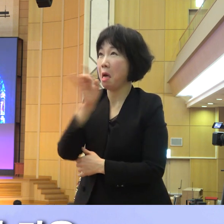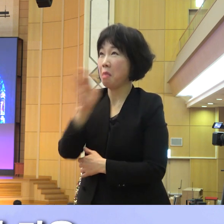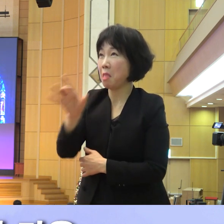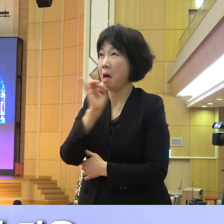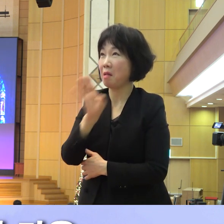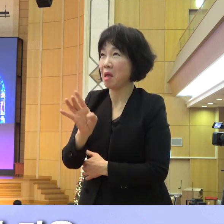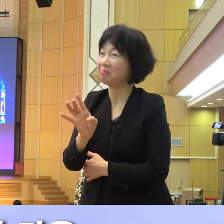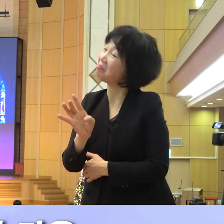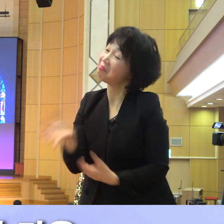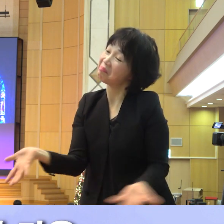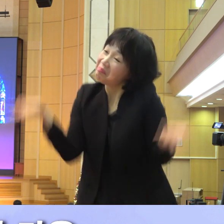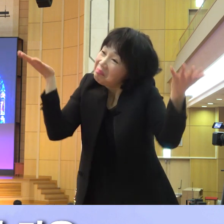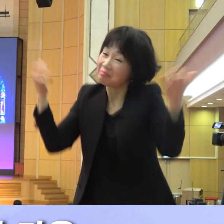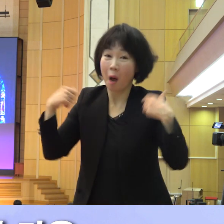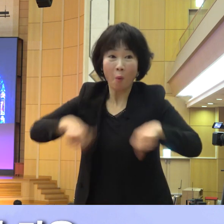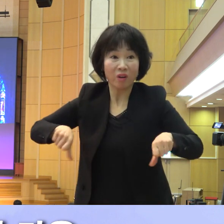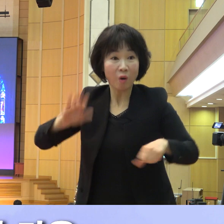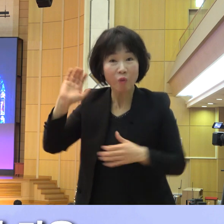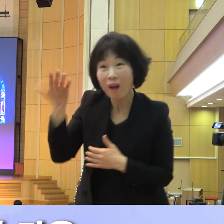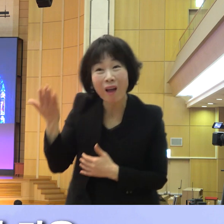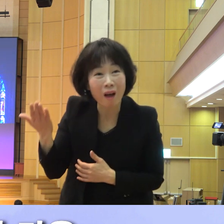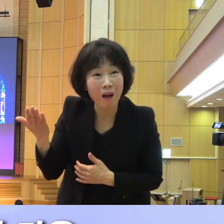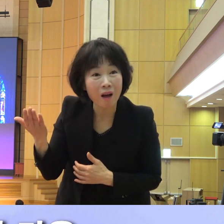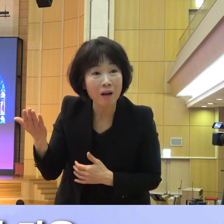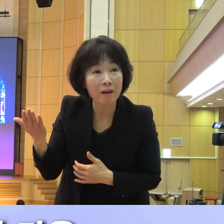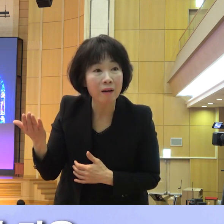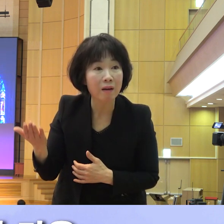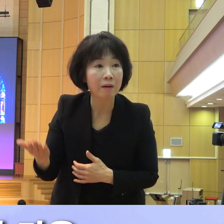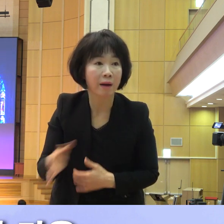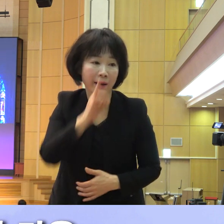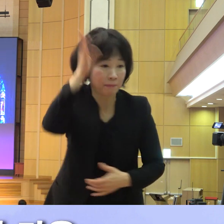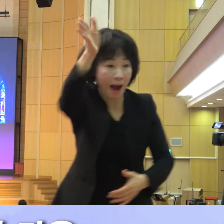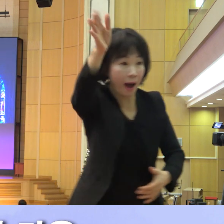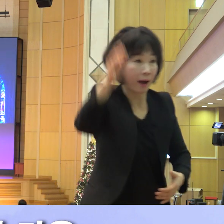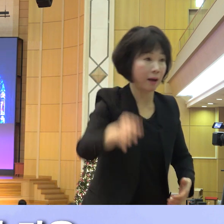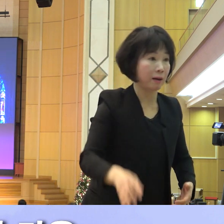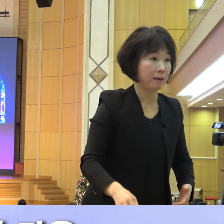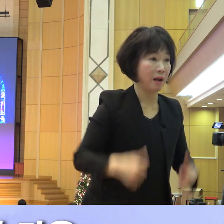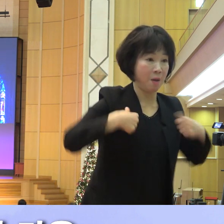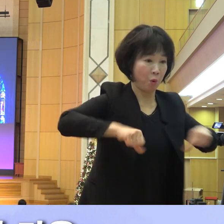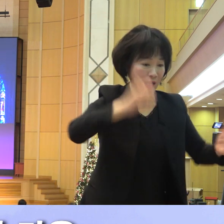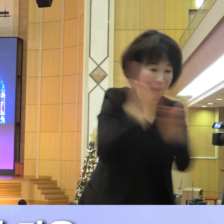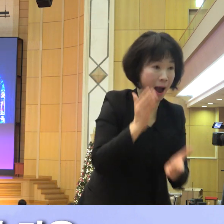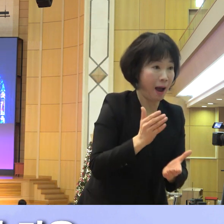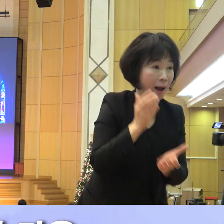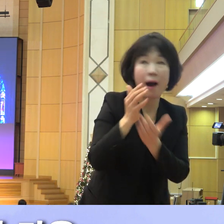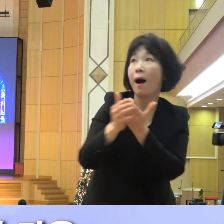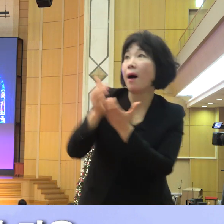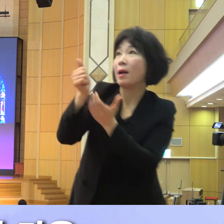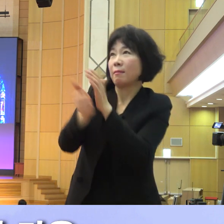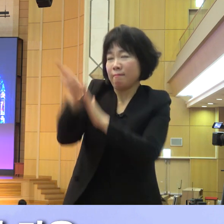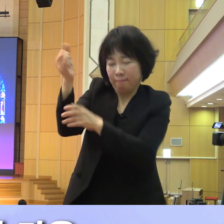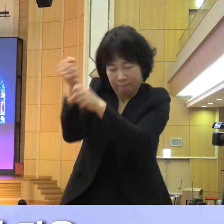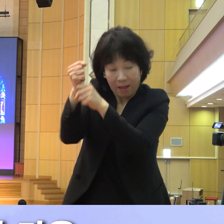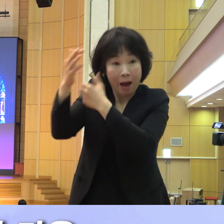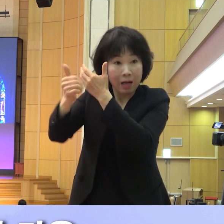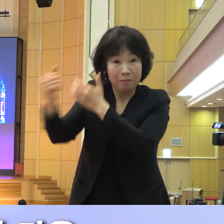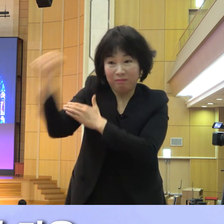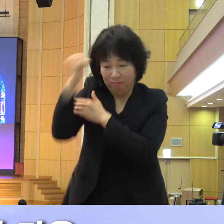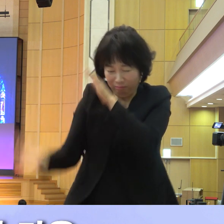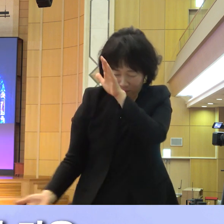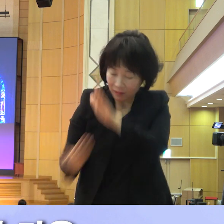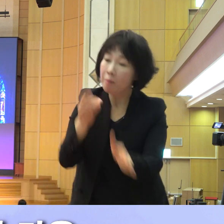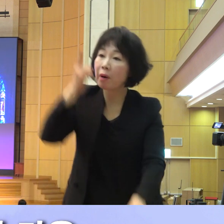없습니다. 사람 편에는 안 되는 것도 있고 되는 것도 있습니다. 그러나 하나님 편에는 안 되는 게 없습니다.